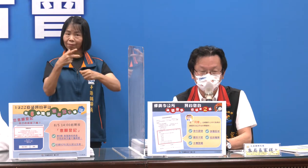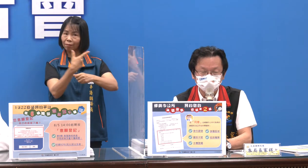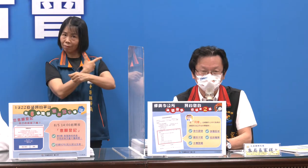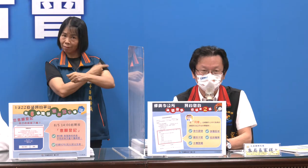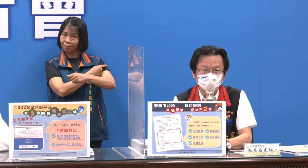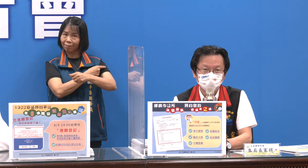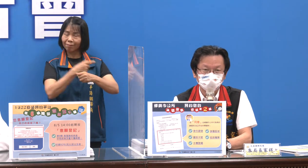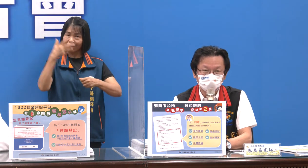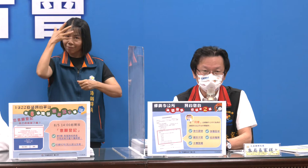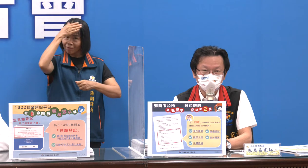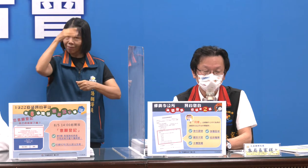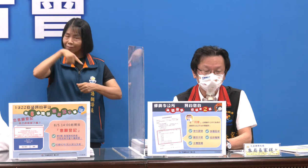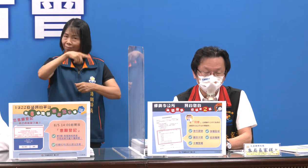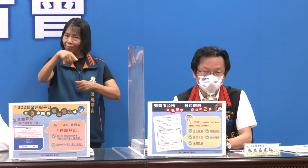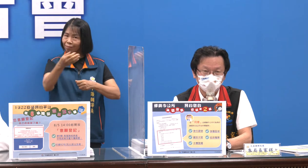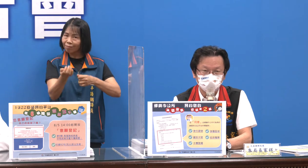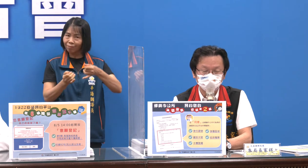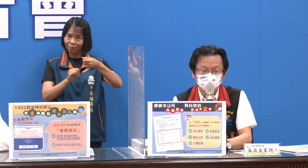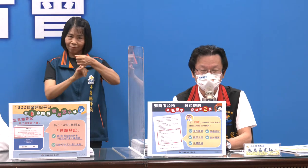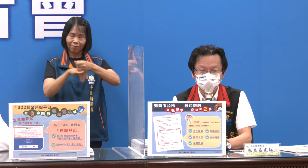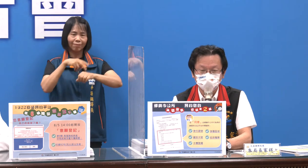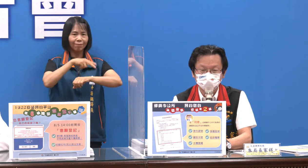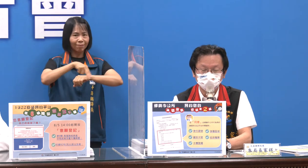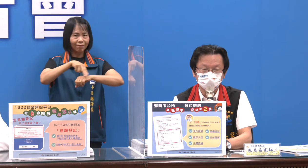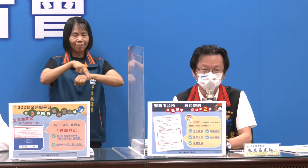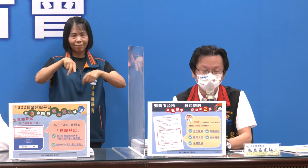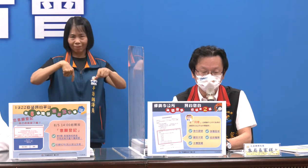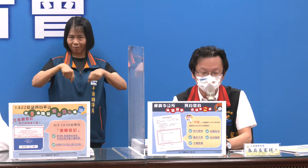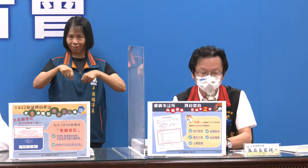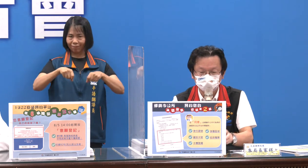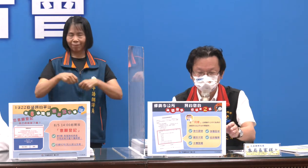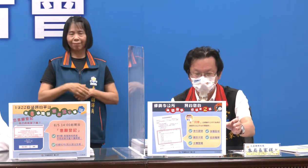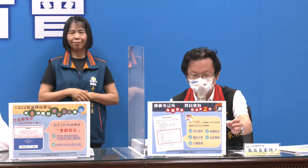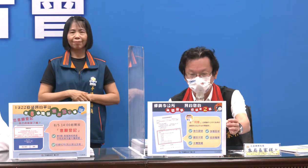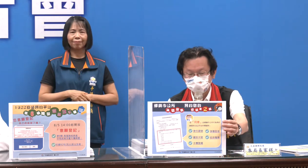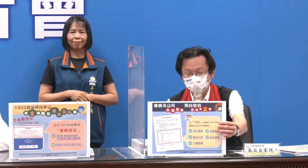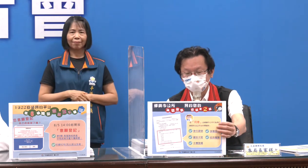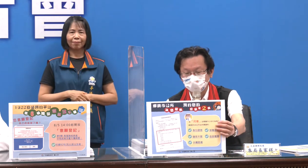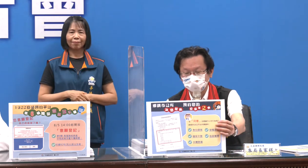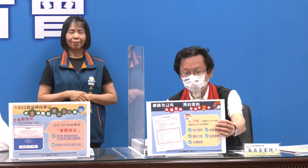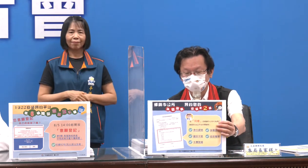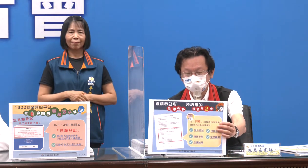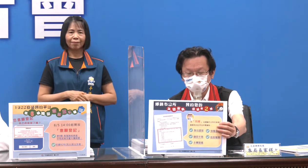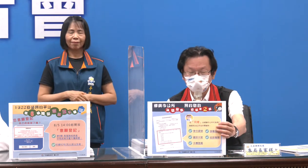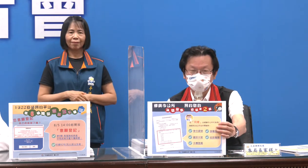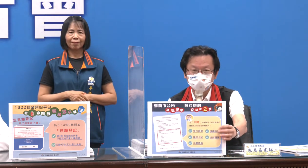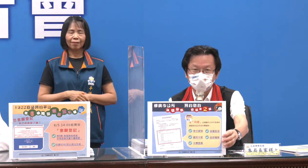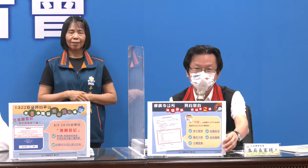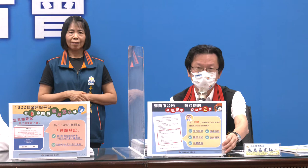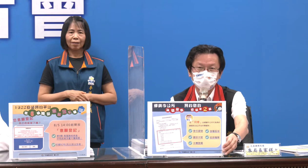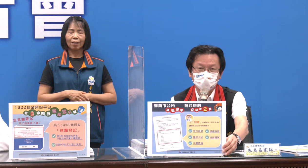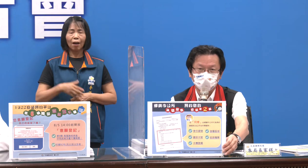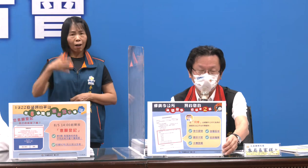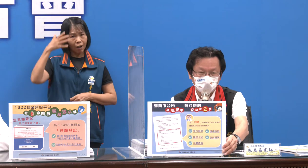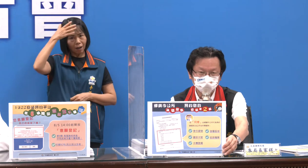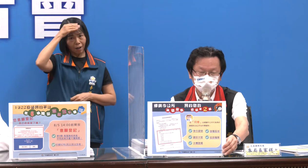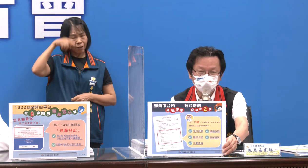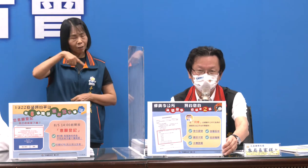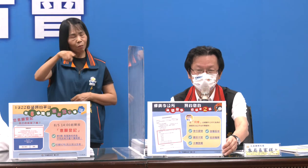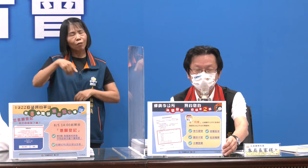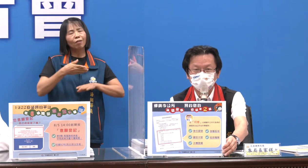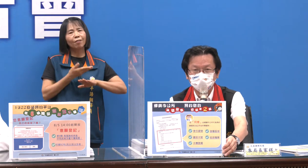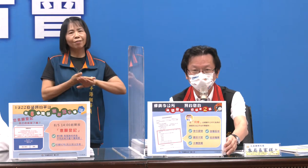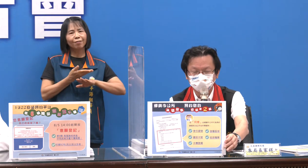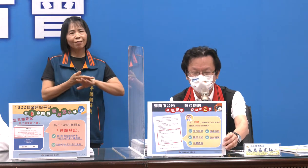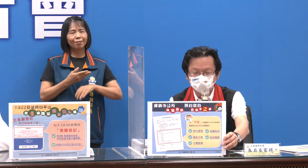这个长者的预约跟规划那在这边跟所有的乡亲做报告那我们一定会让老人家很安心